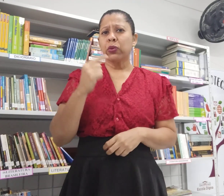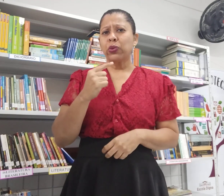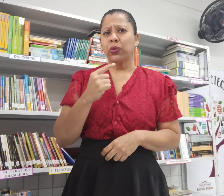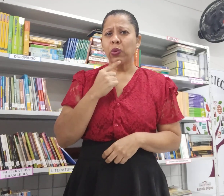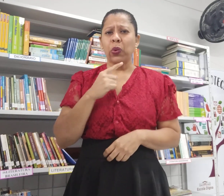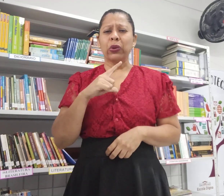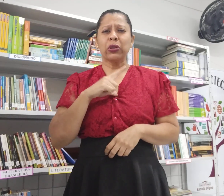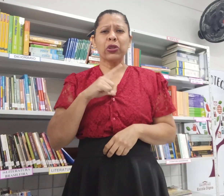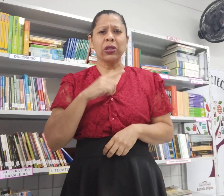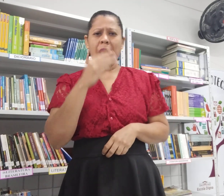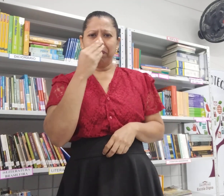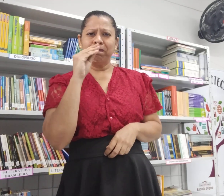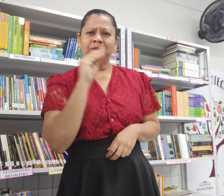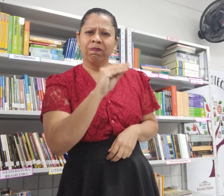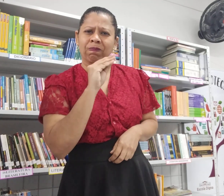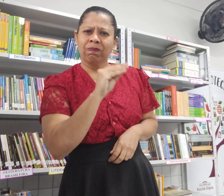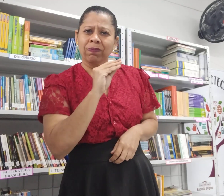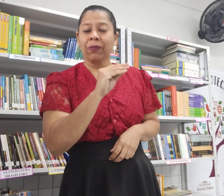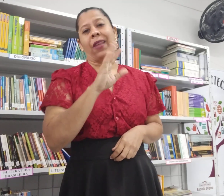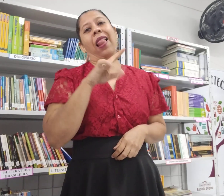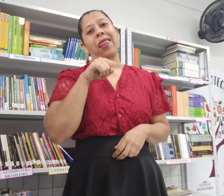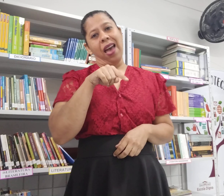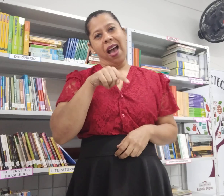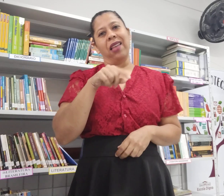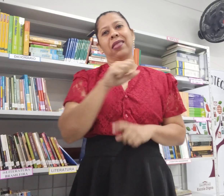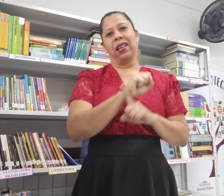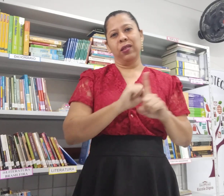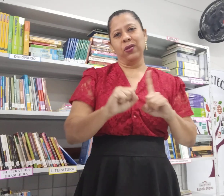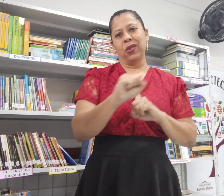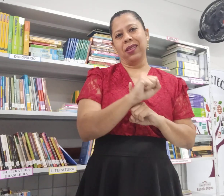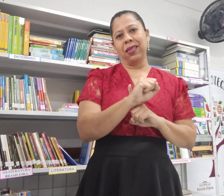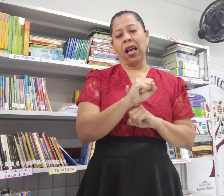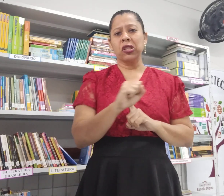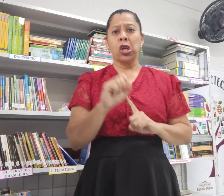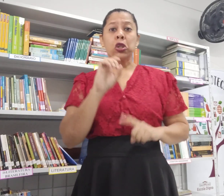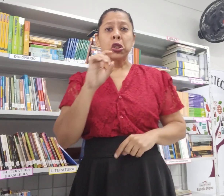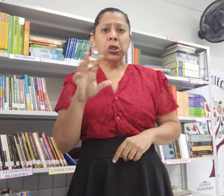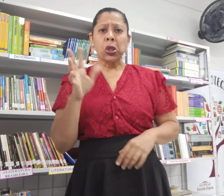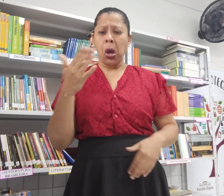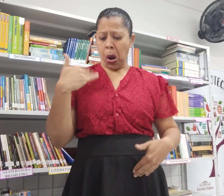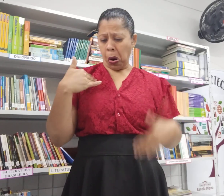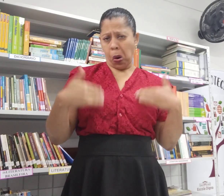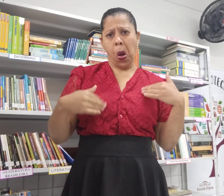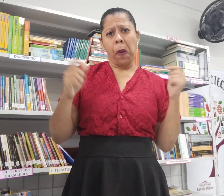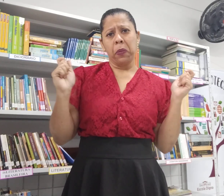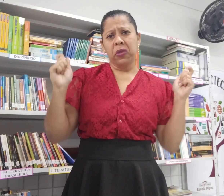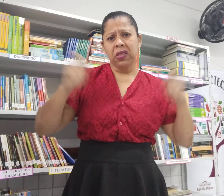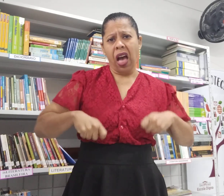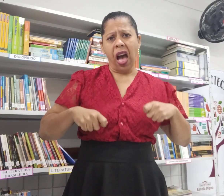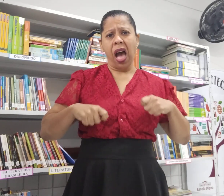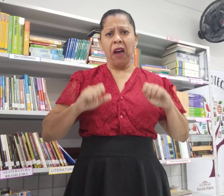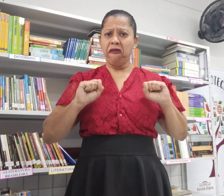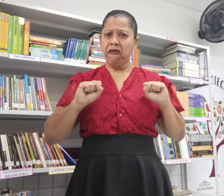sociedade e era visto apenas como uma força. Então o corpo era utilizado, para